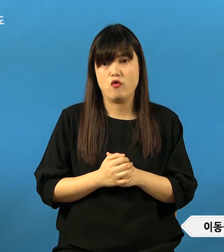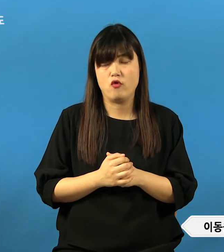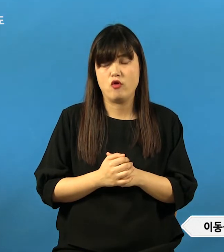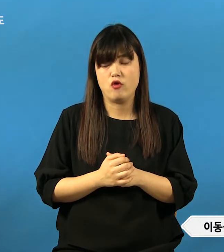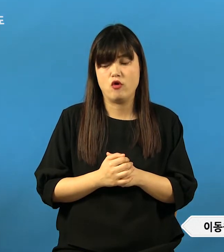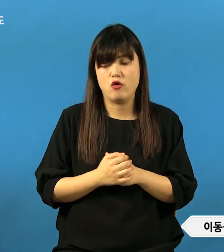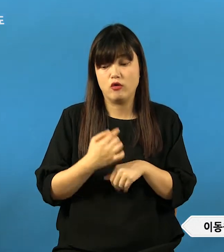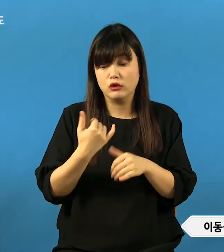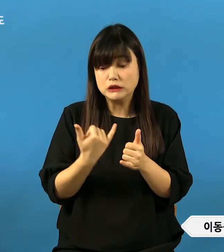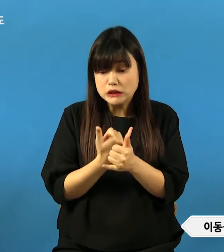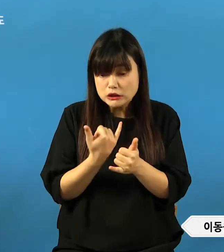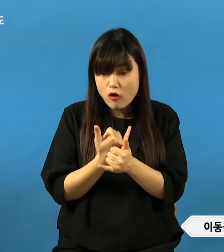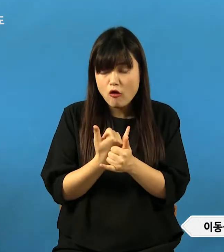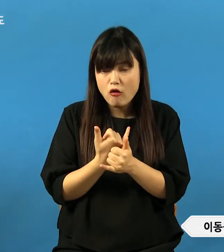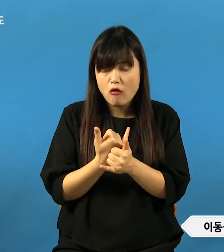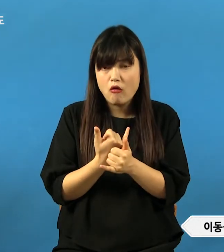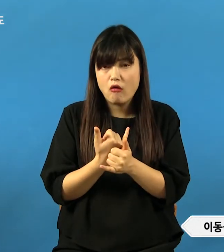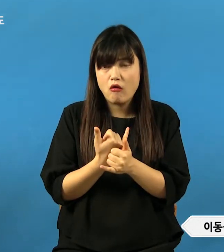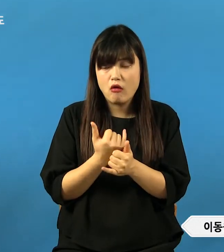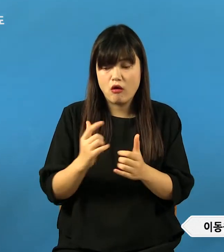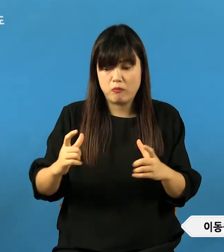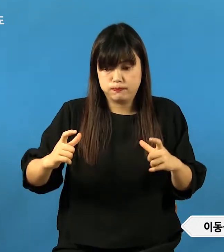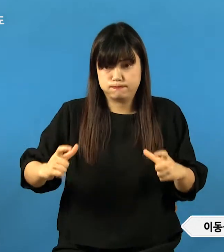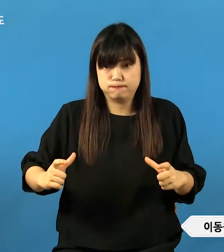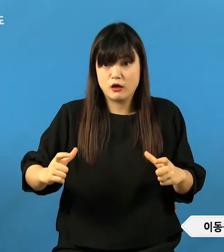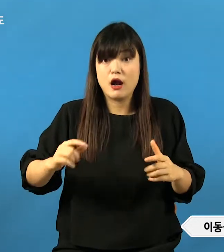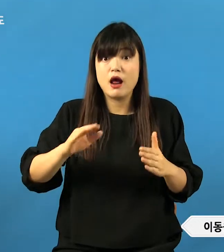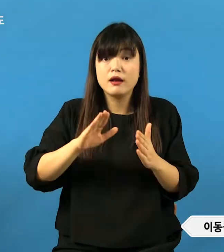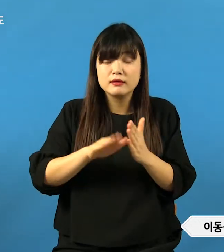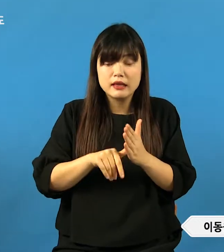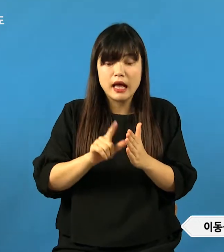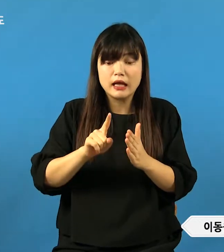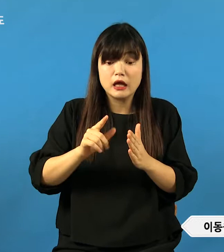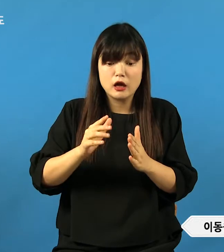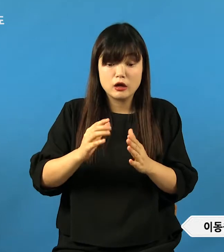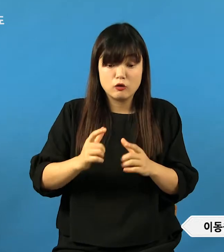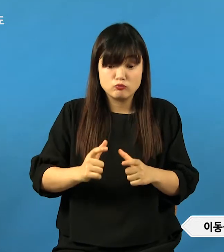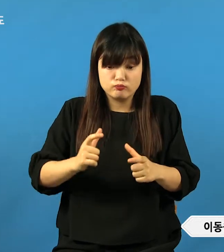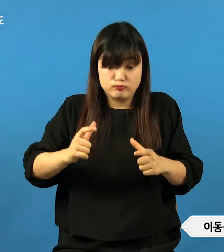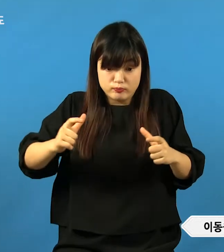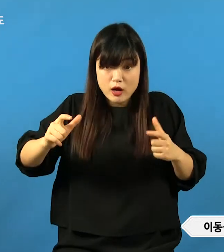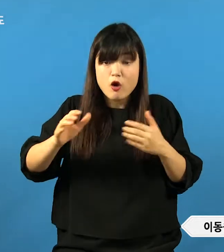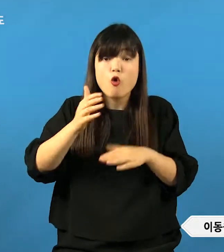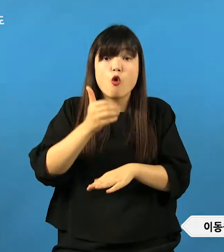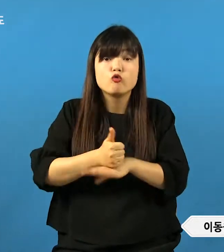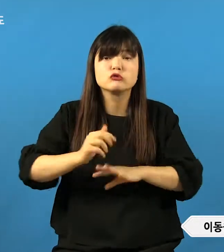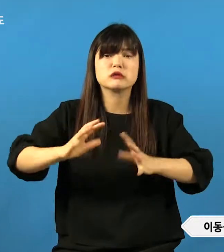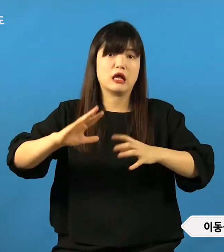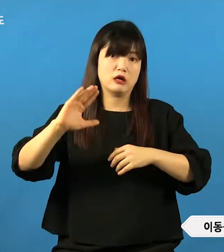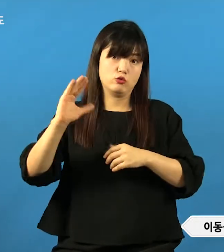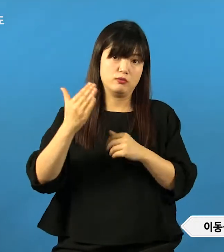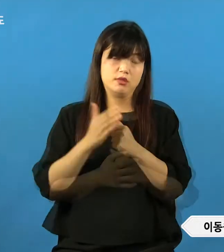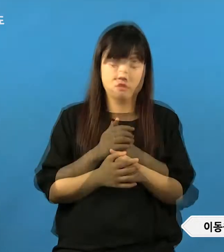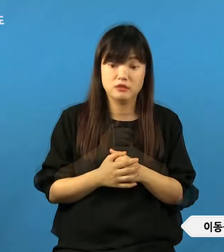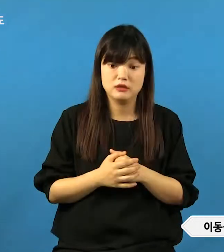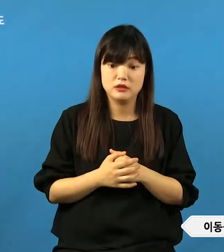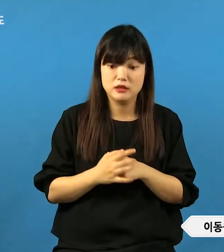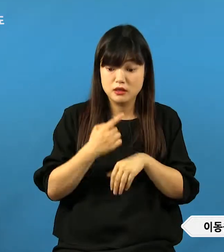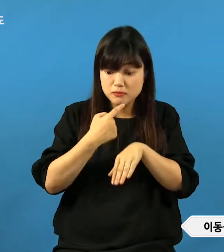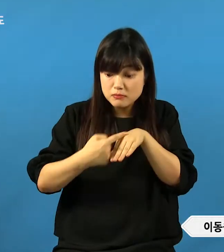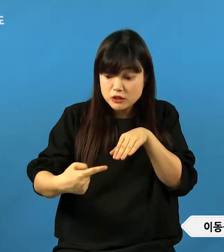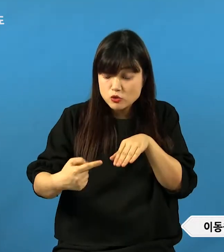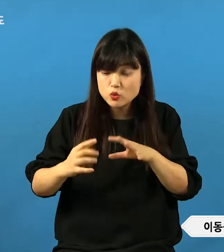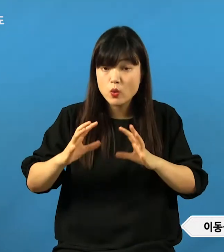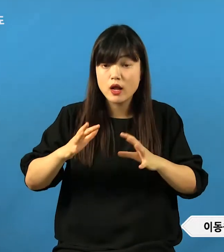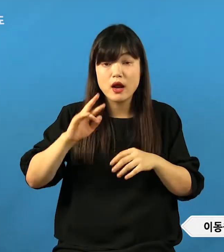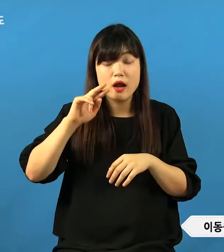그러한 한 권력과 친척의 범주가 넓혀졌을 때 그것이 바로 한 민족이 된 것입니다. 한 민족